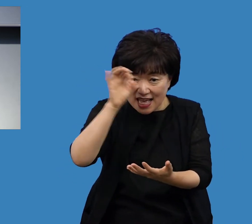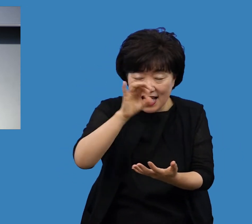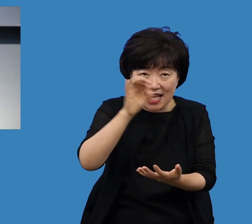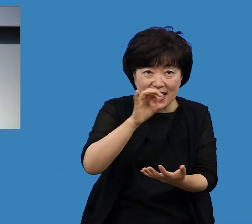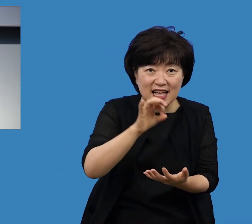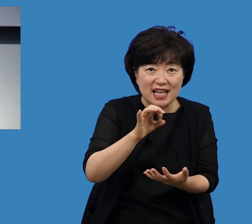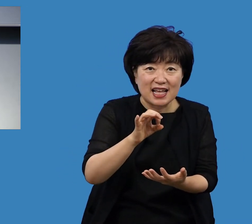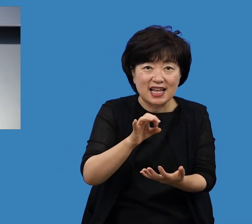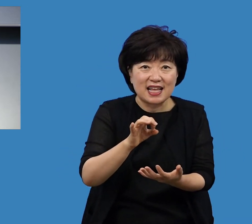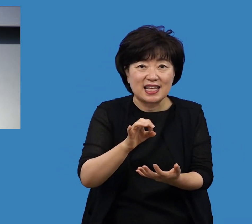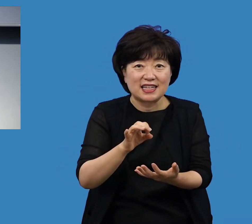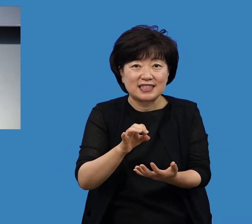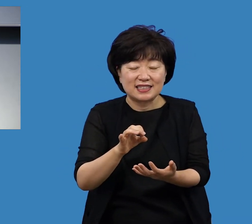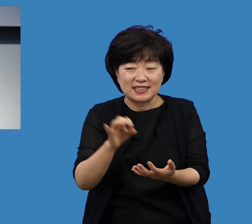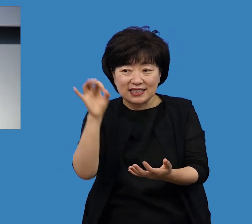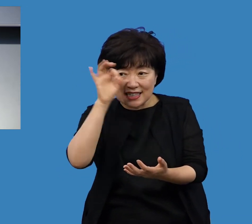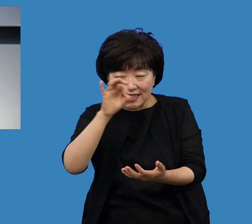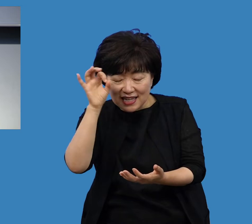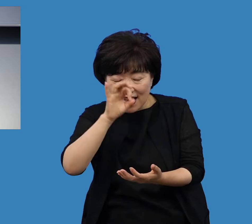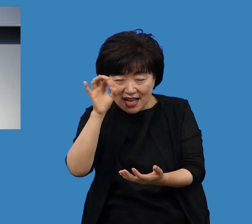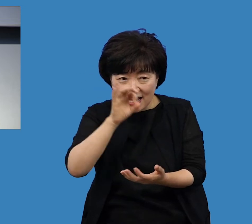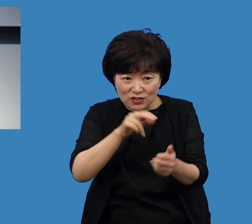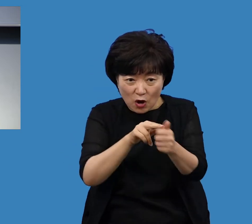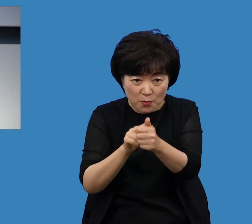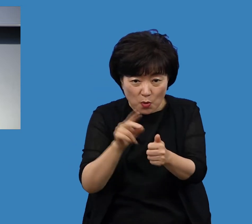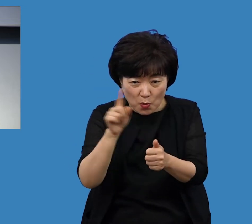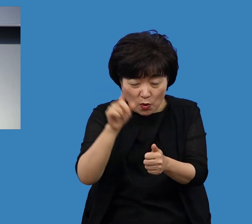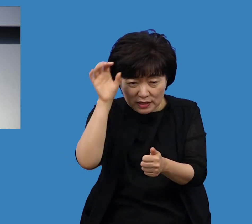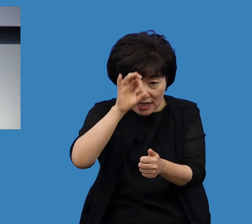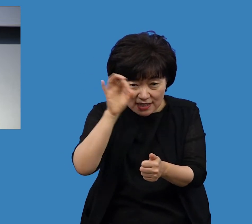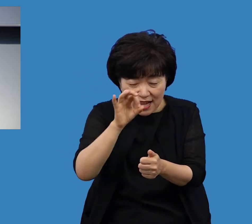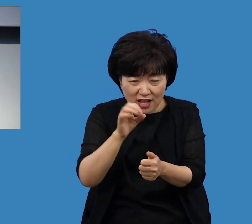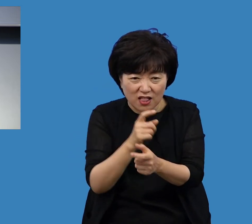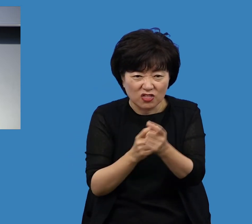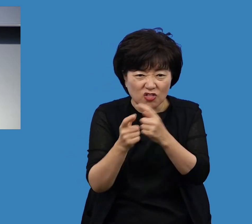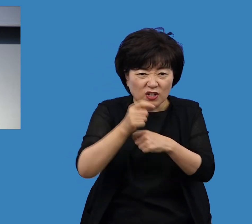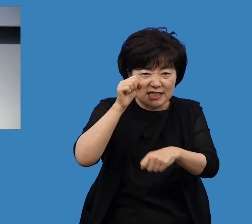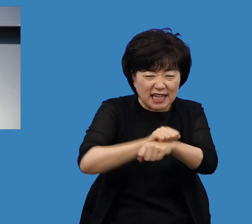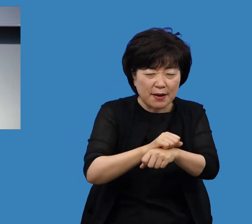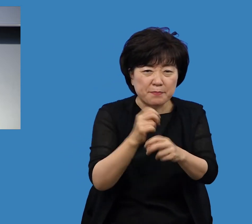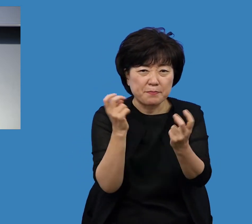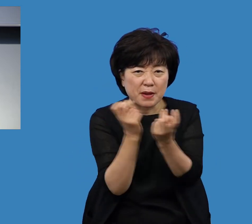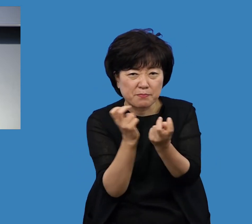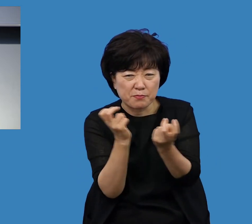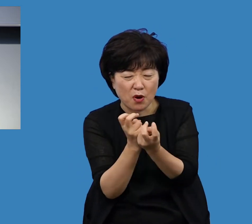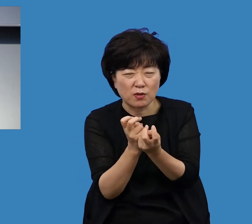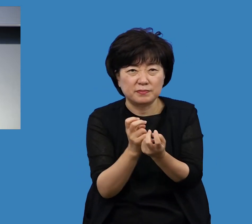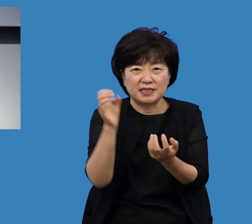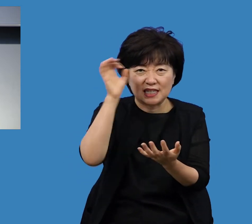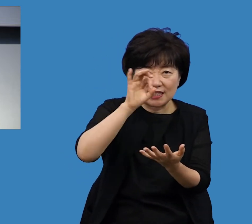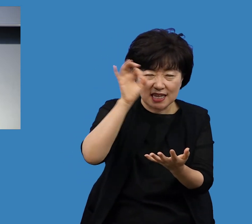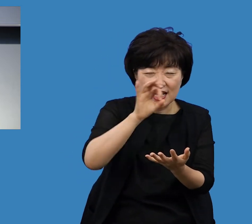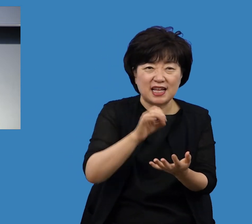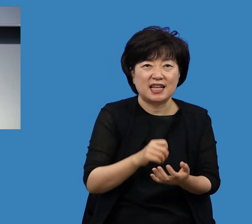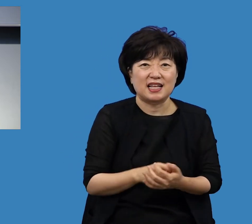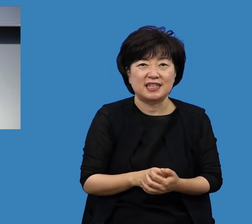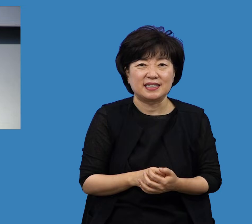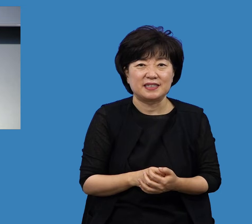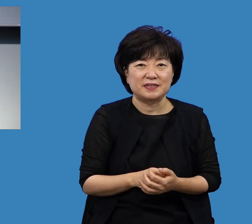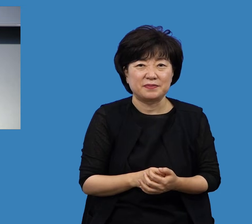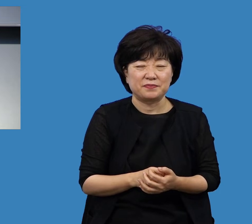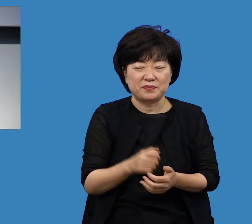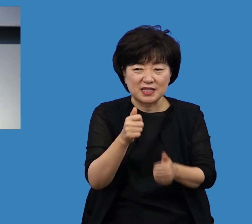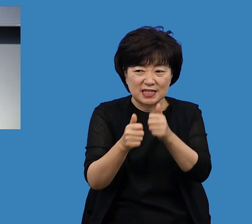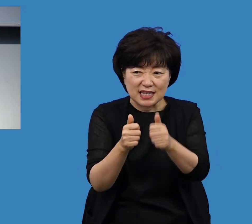대한 정보를 찾아보게 하고, 이 게임을 더 잘할 수 있는 방법을 찾아보게 하고, 게임을 더